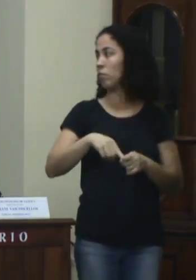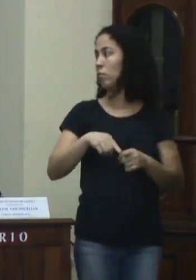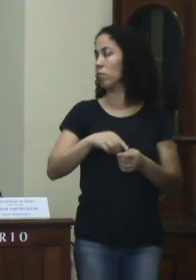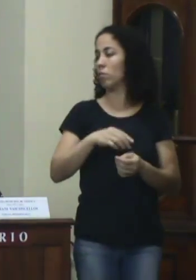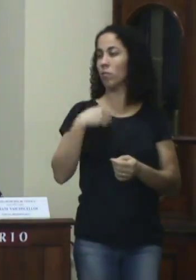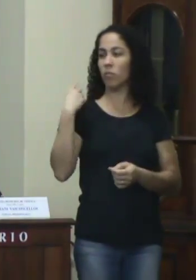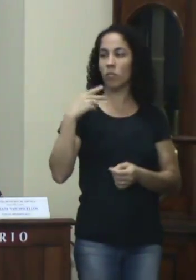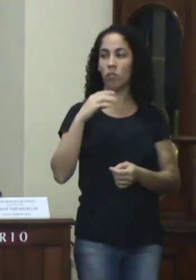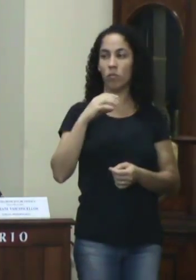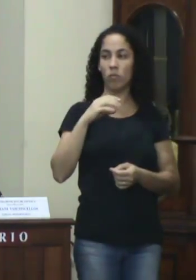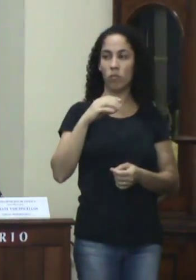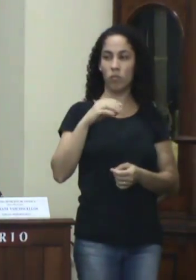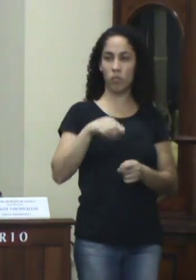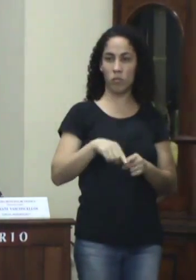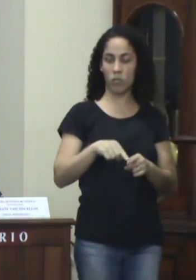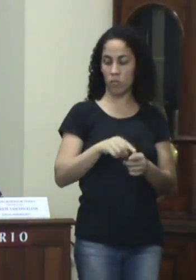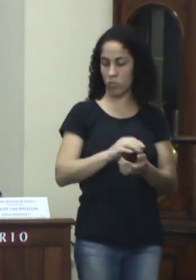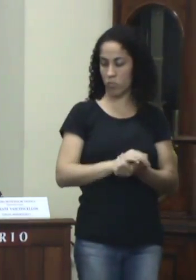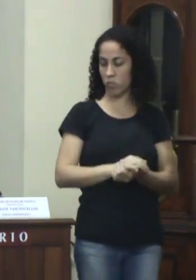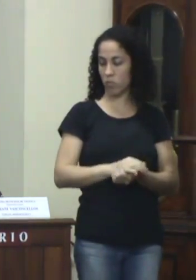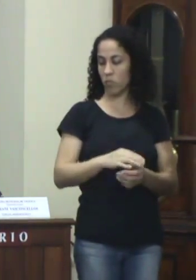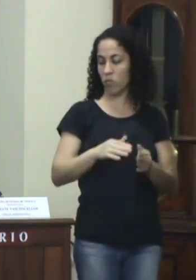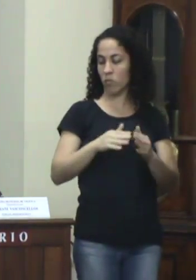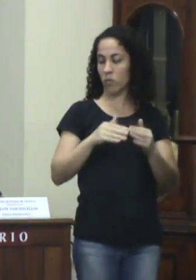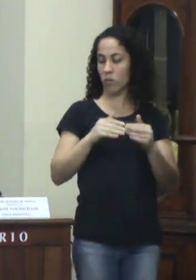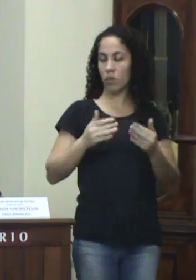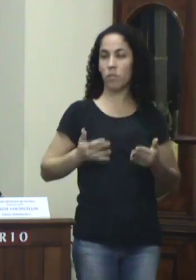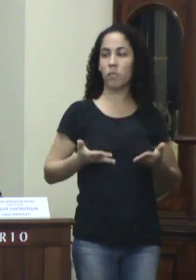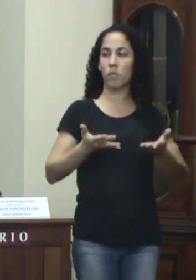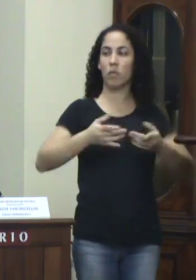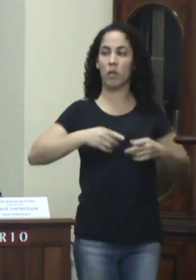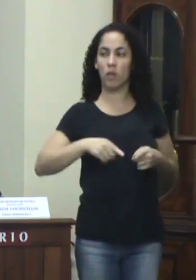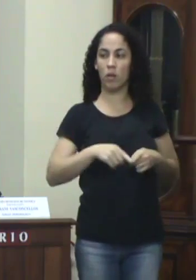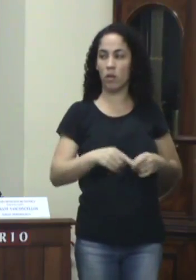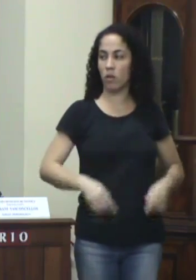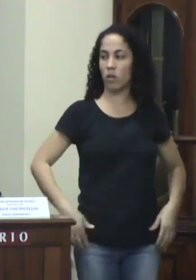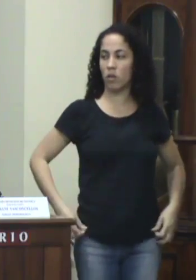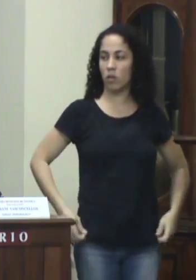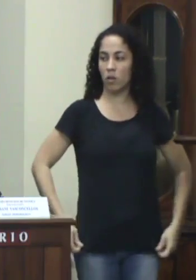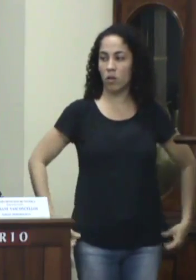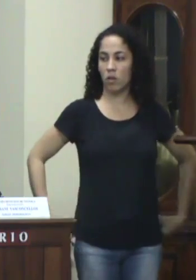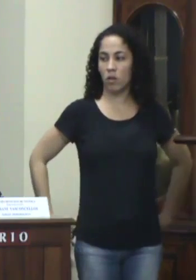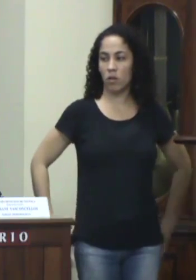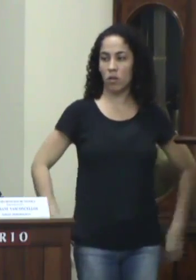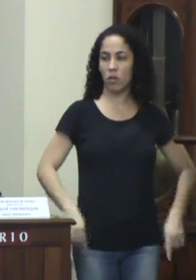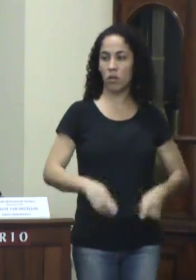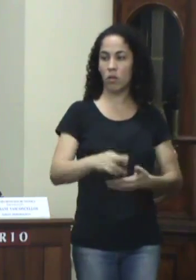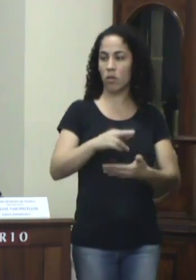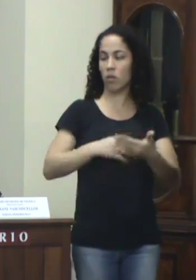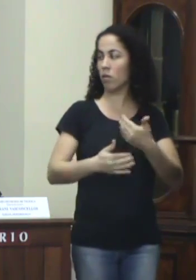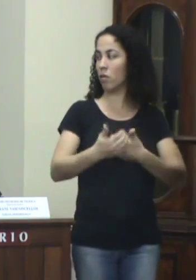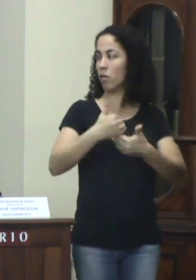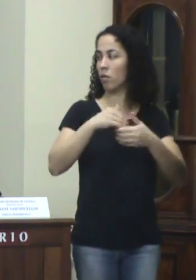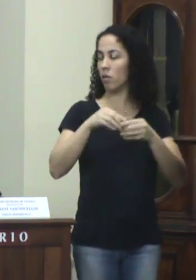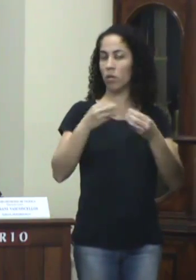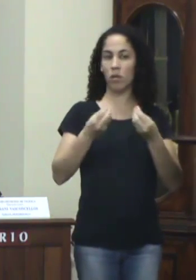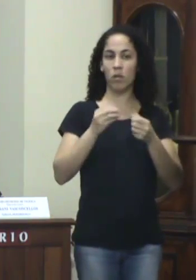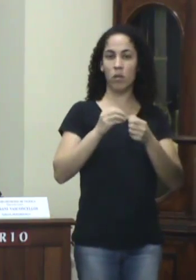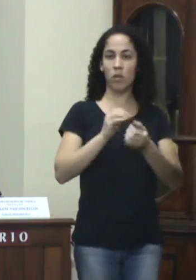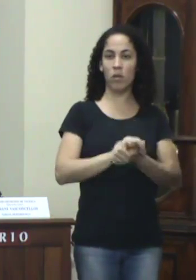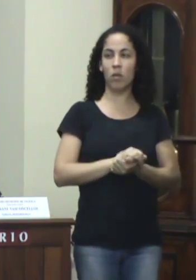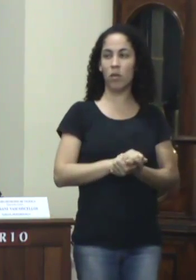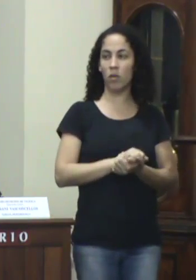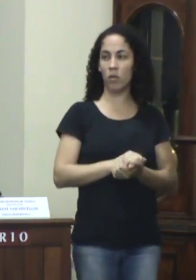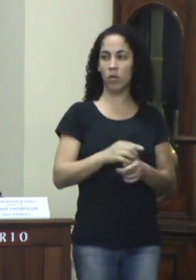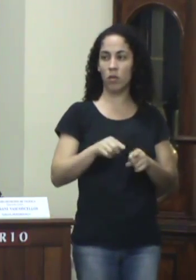407/2018. O vereador signatário do Marcelo nessa Casa Legislativa, em uso da atribuição que lhe confere o artigo 123 do Regimento Interno, solicita a Vossa Excelência